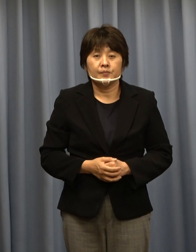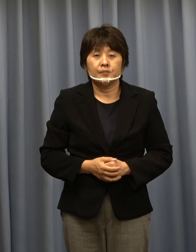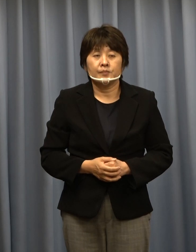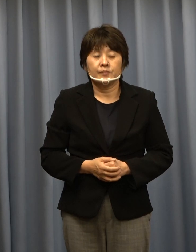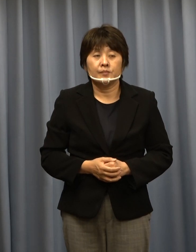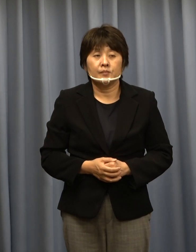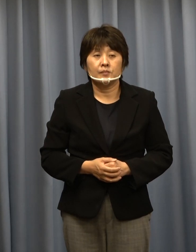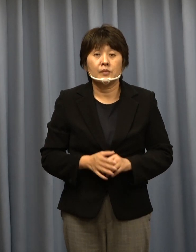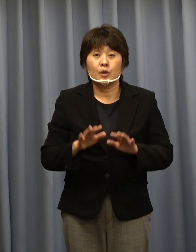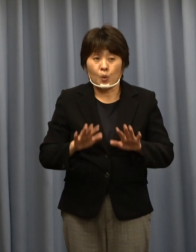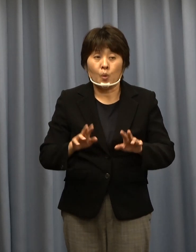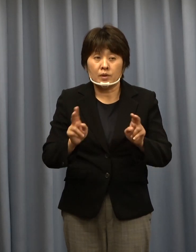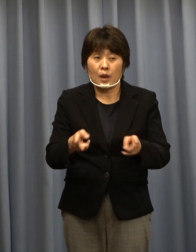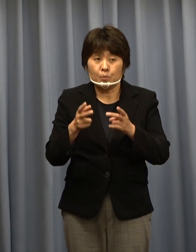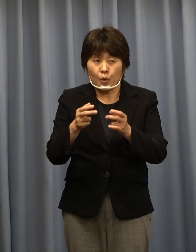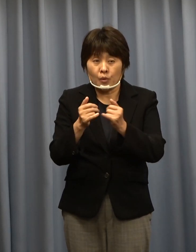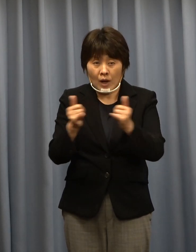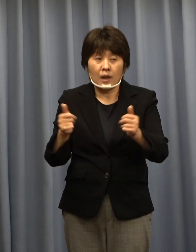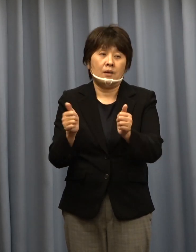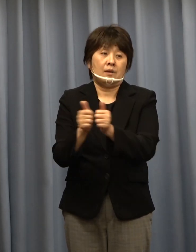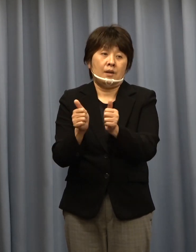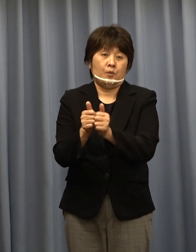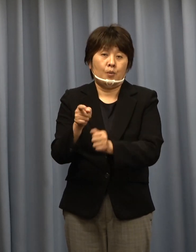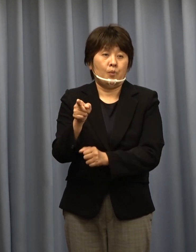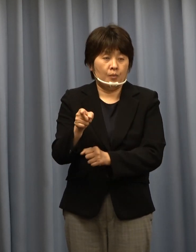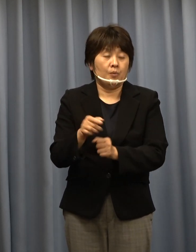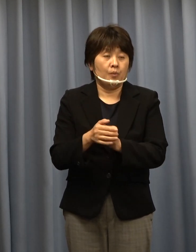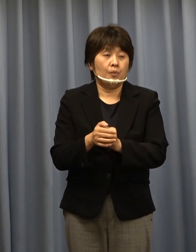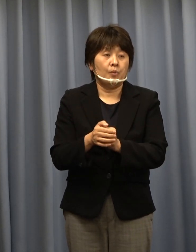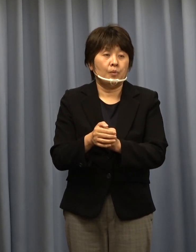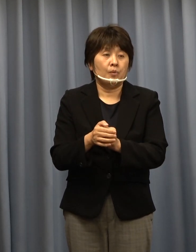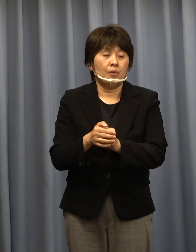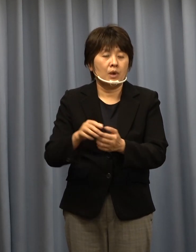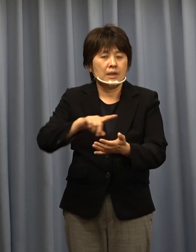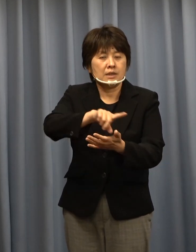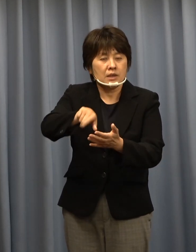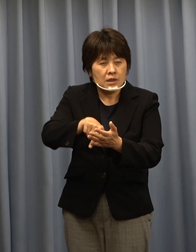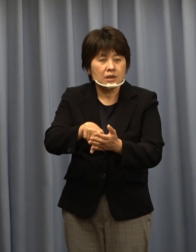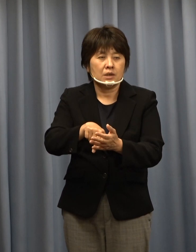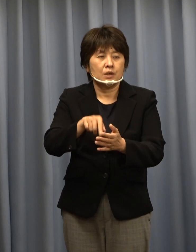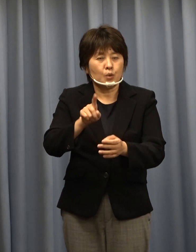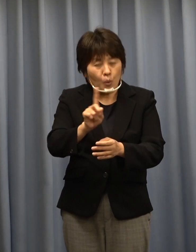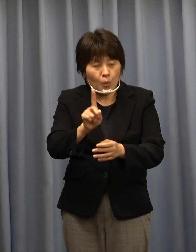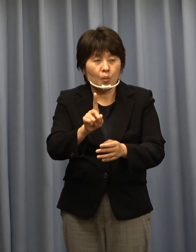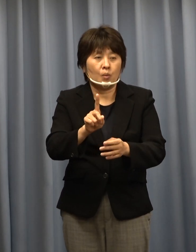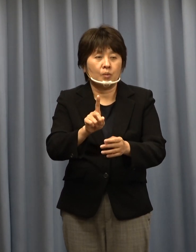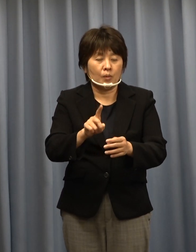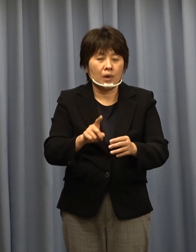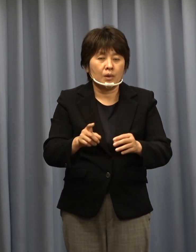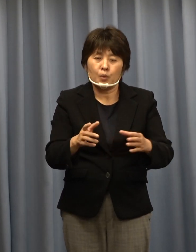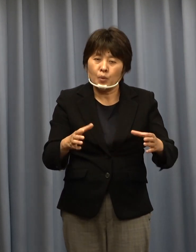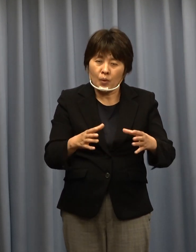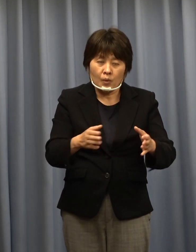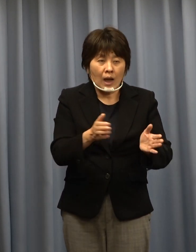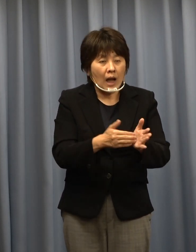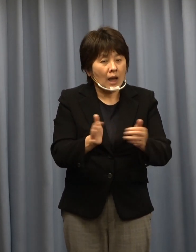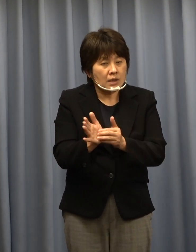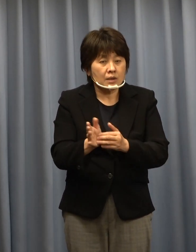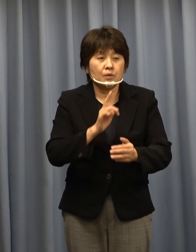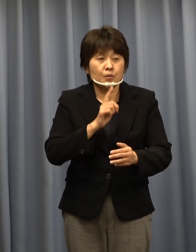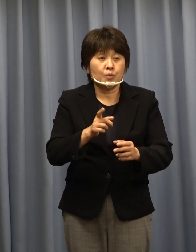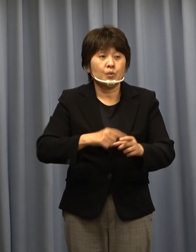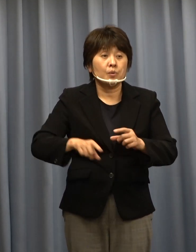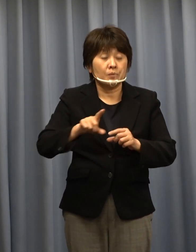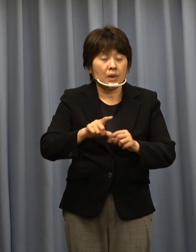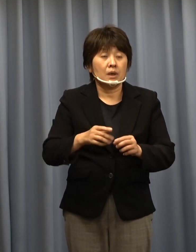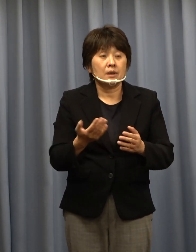今日は専門家会合でありますので、どの区域のどういった施設に対してと具体的な話というよりも、先